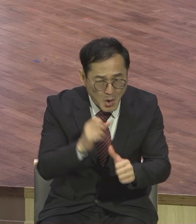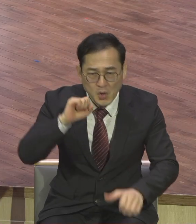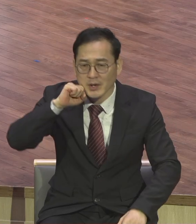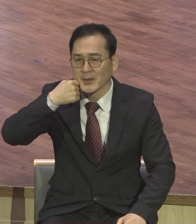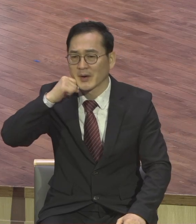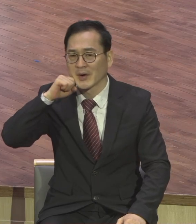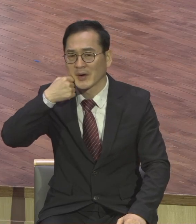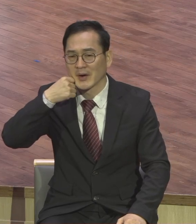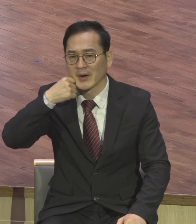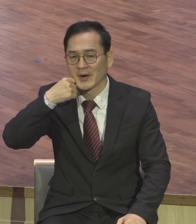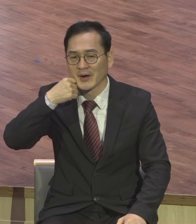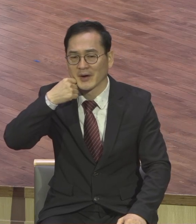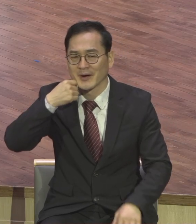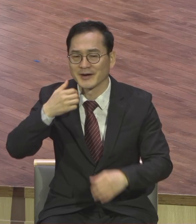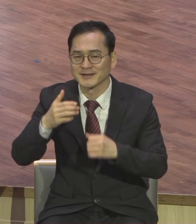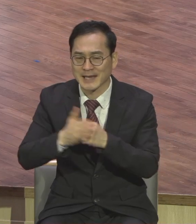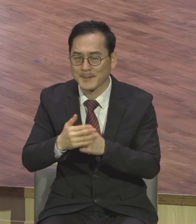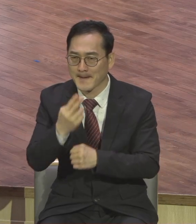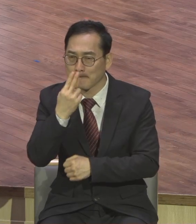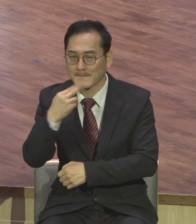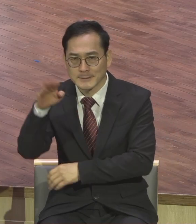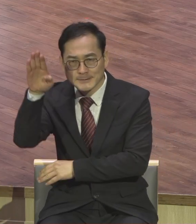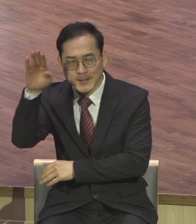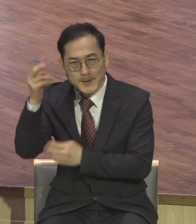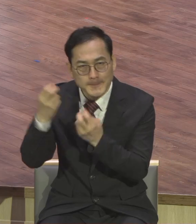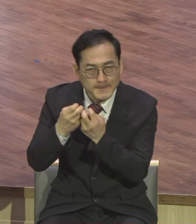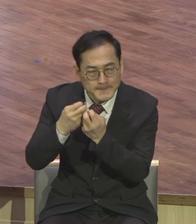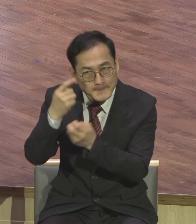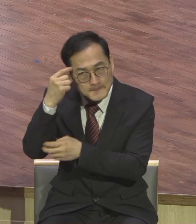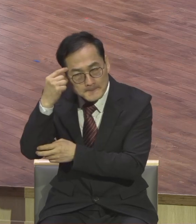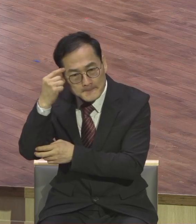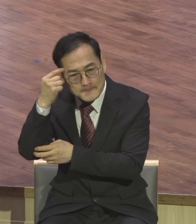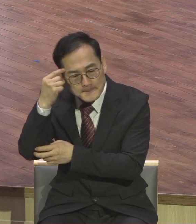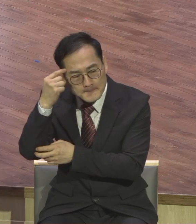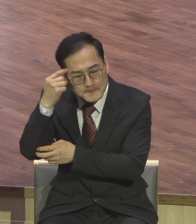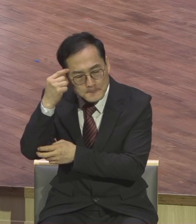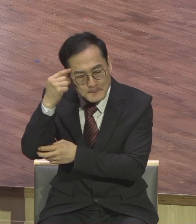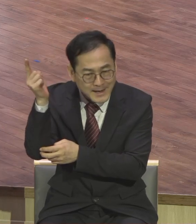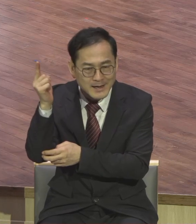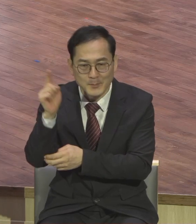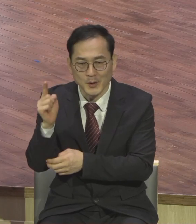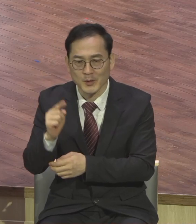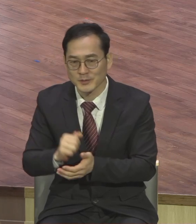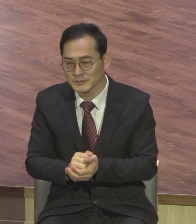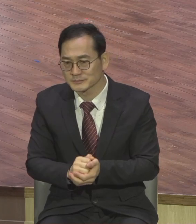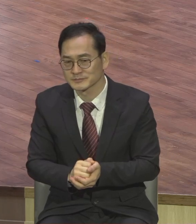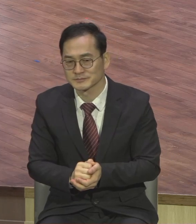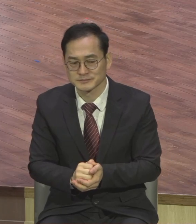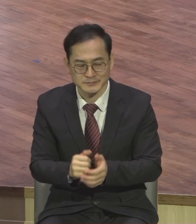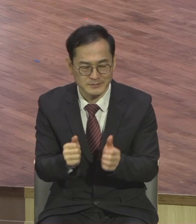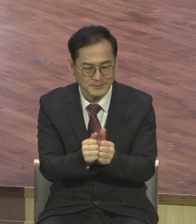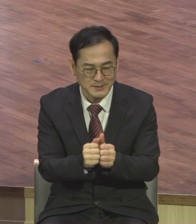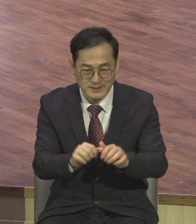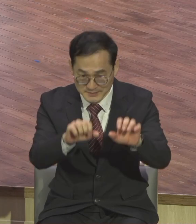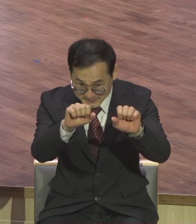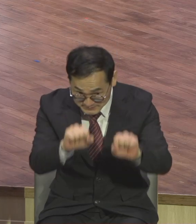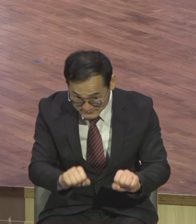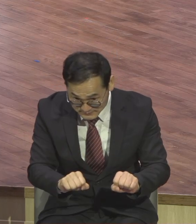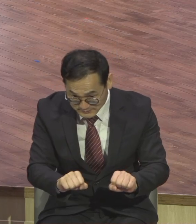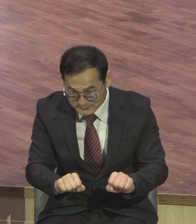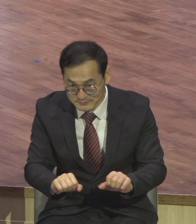못 잡아내니까 이 히틀러가 전 유럽에 다 남자도 옷 벗겨본 거요. 표피